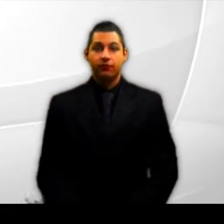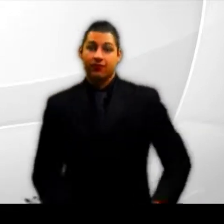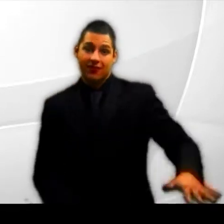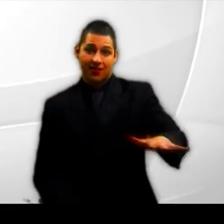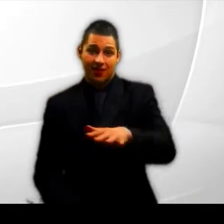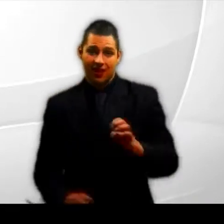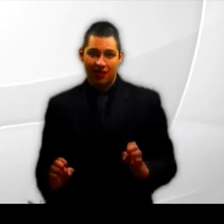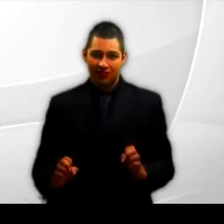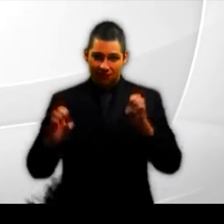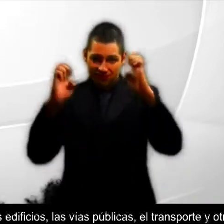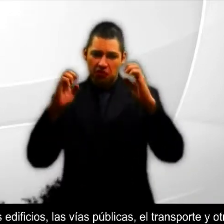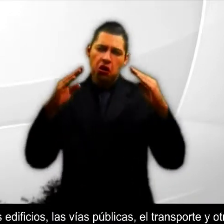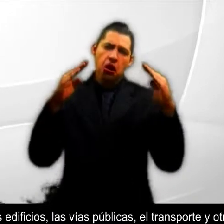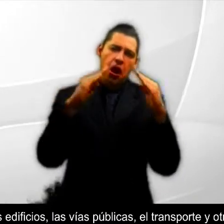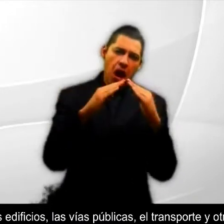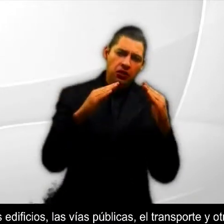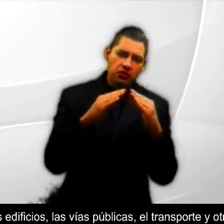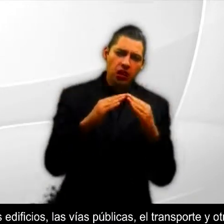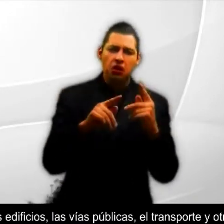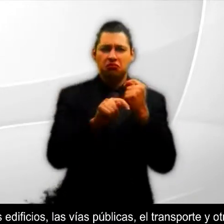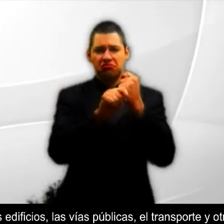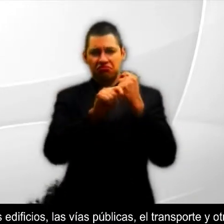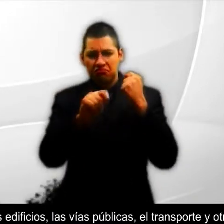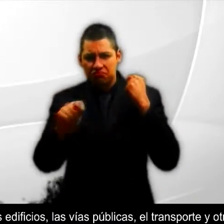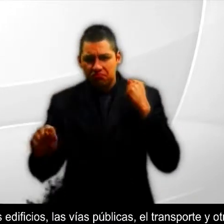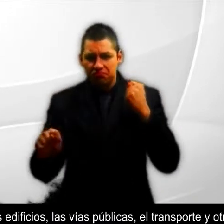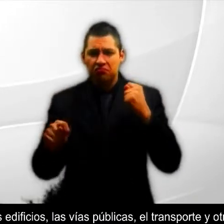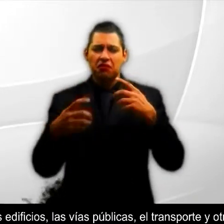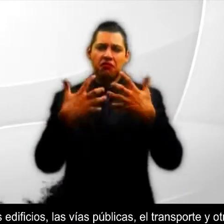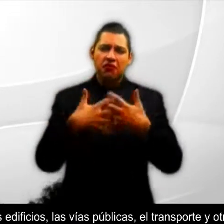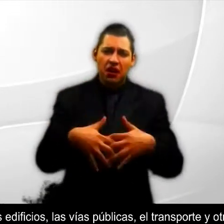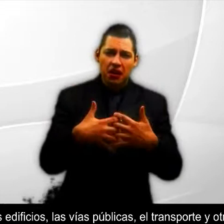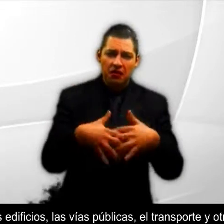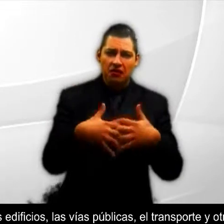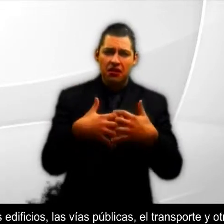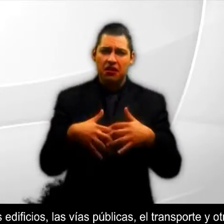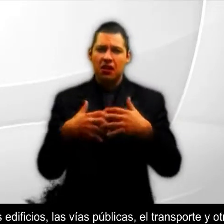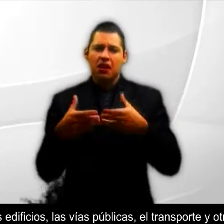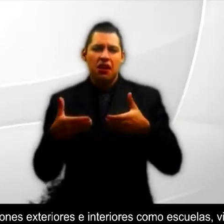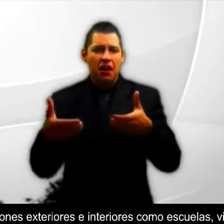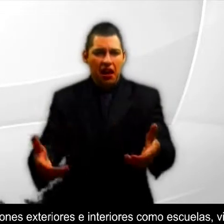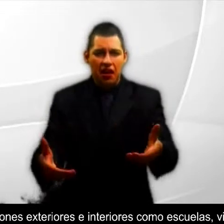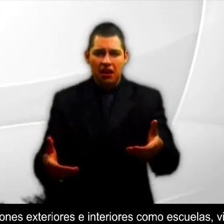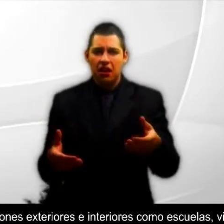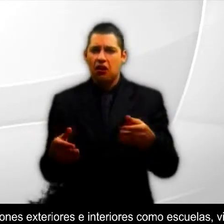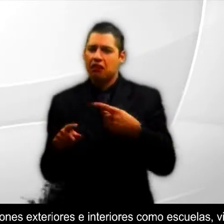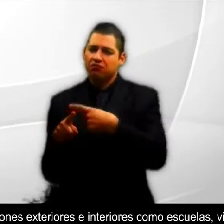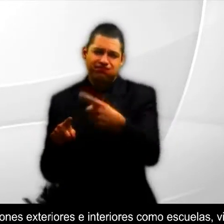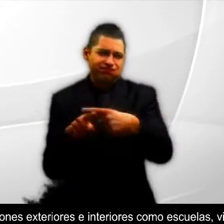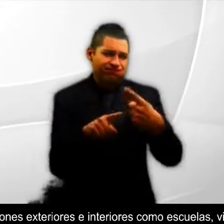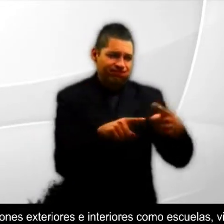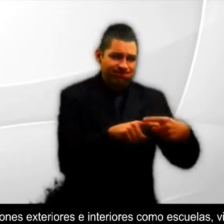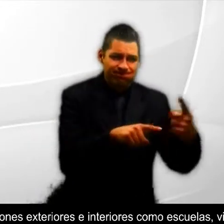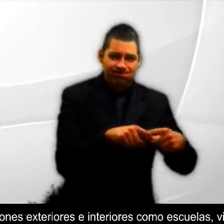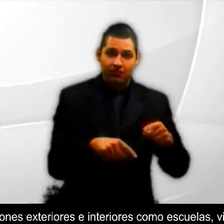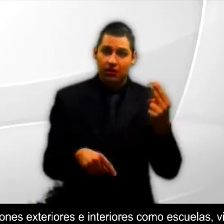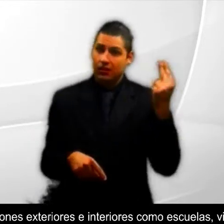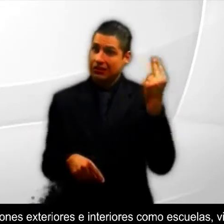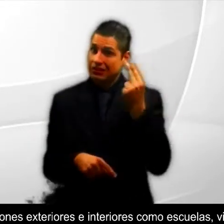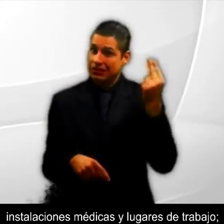A. Los edificios, las vías públicas, el transporte y otras instalaciones exteriores e interiores como escuelas, viviendas,